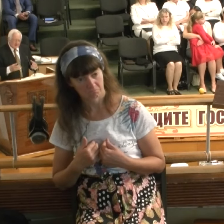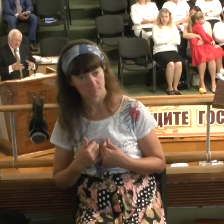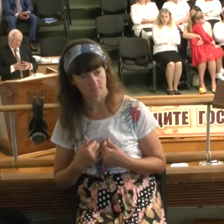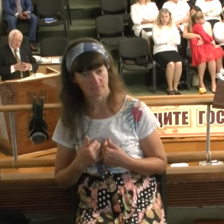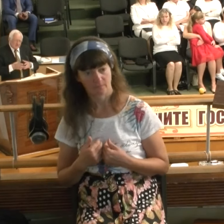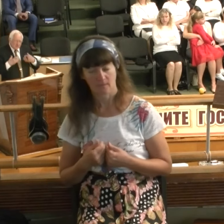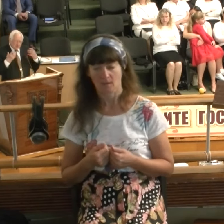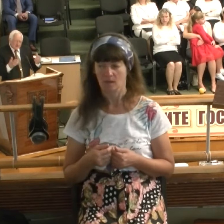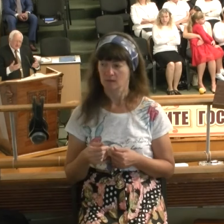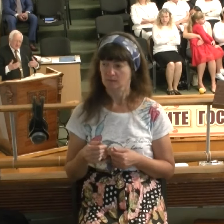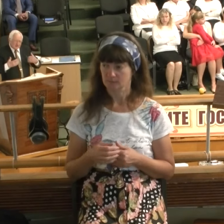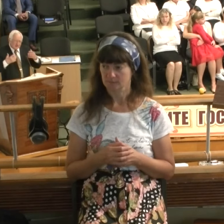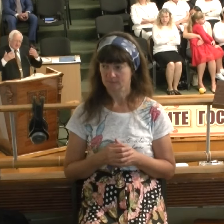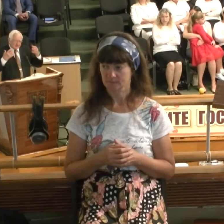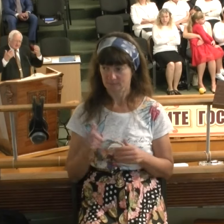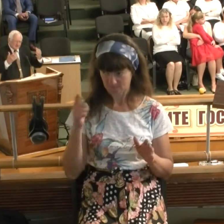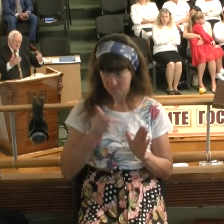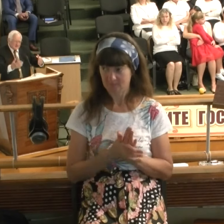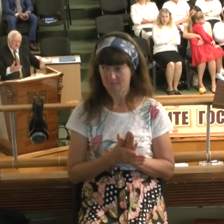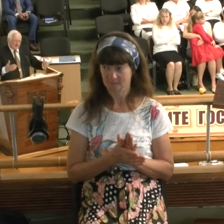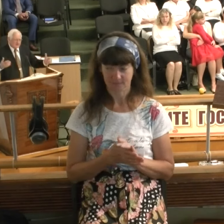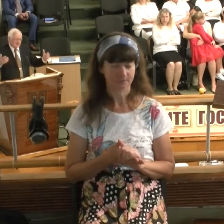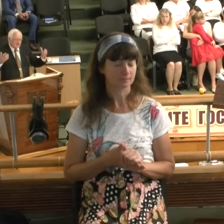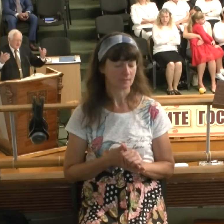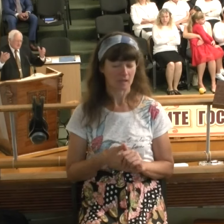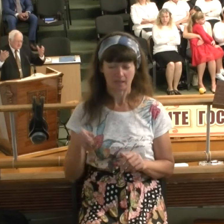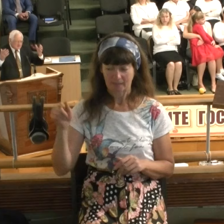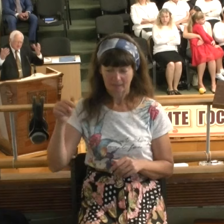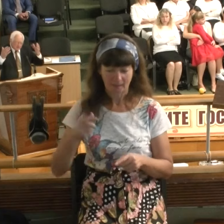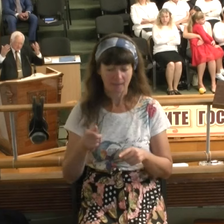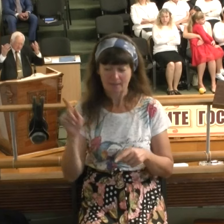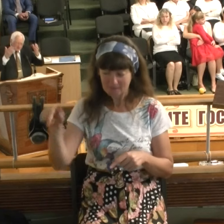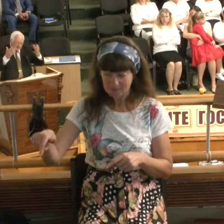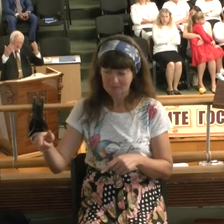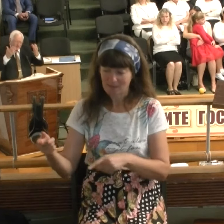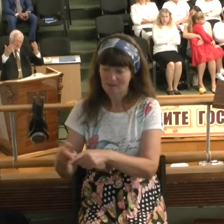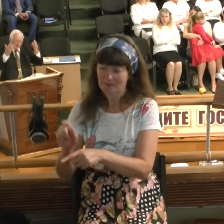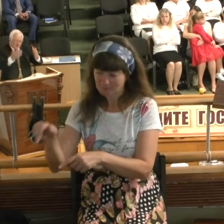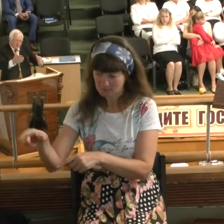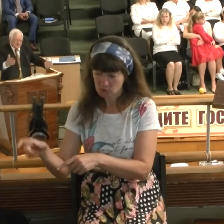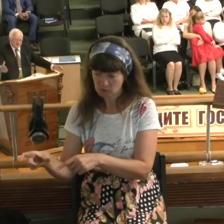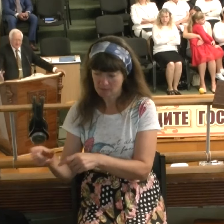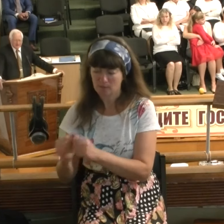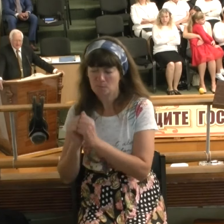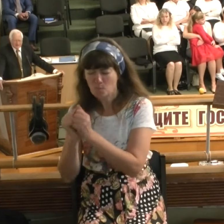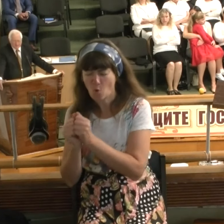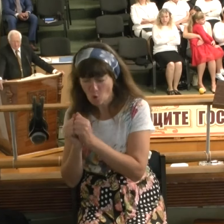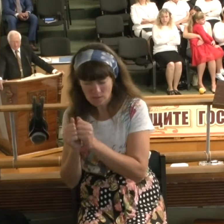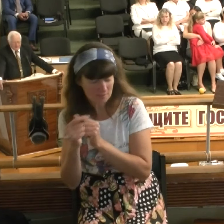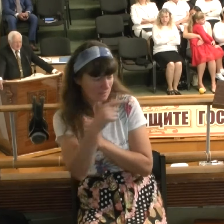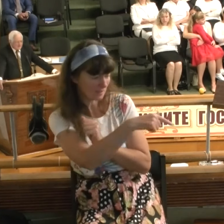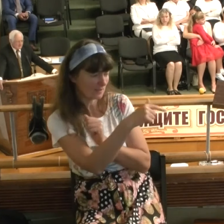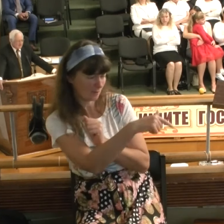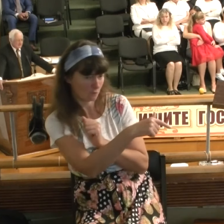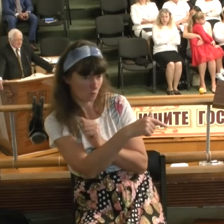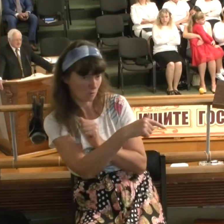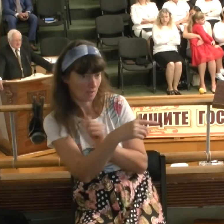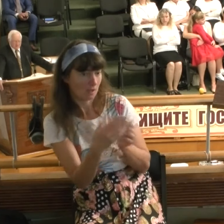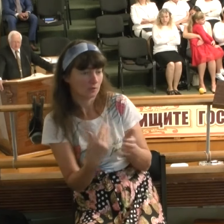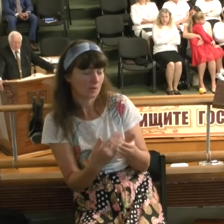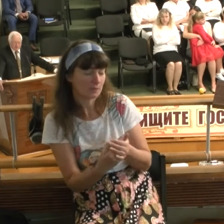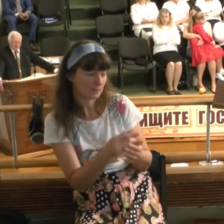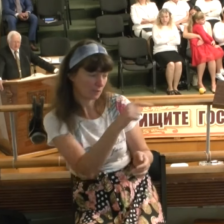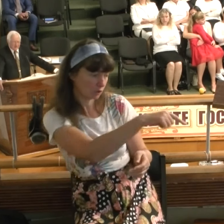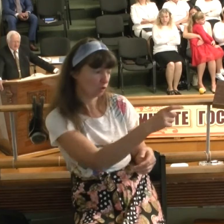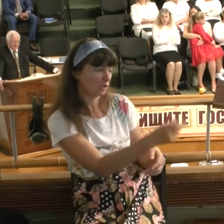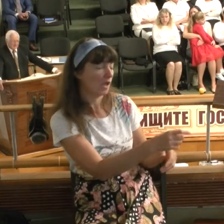И тогда он молится, тогда он нас переживает, тогда он хочет, чтобы тому человеку было лучше, чтобы болезнь прошла или